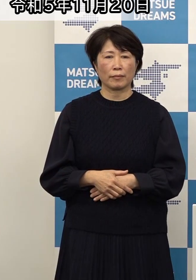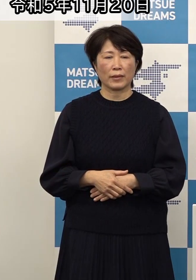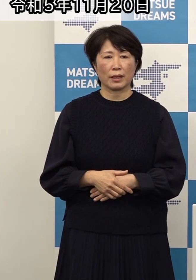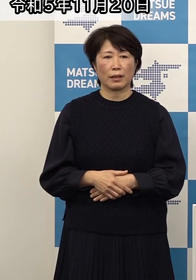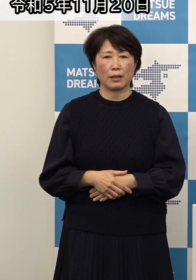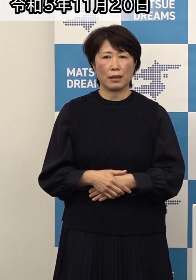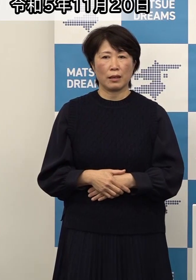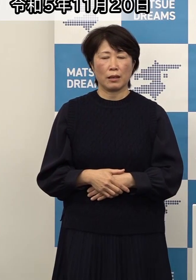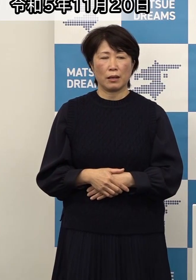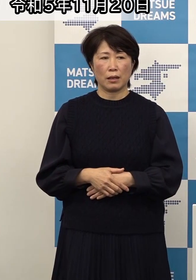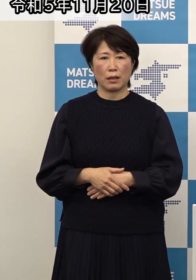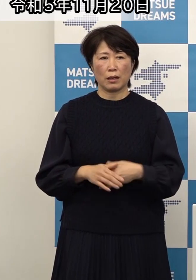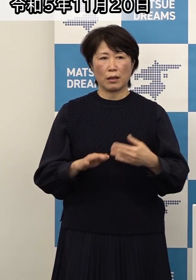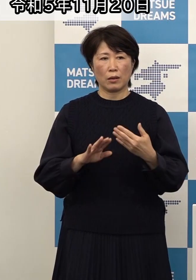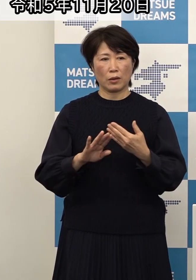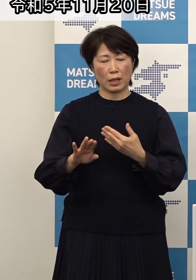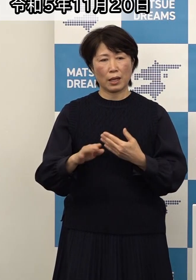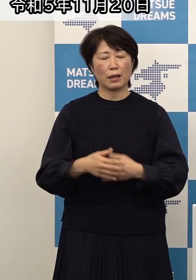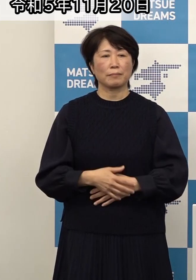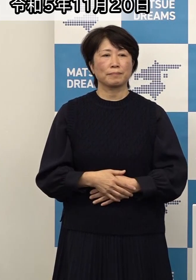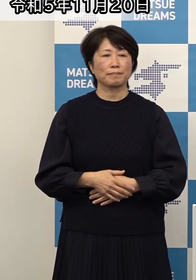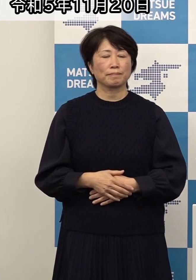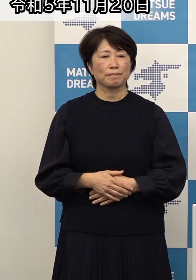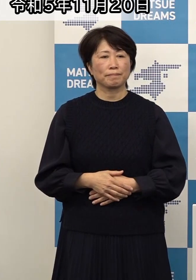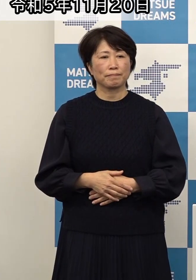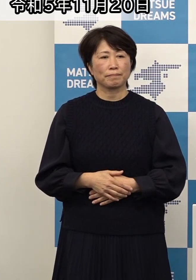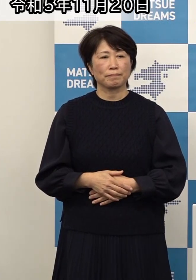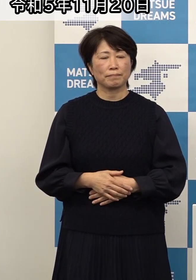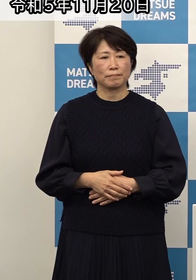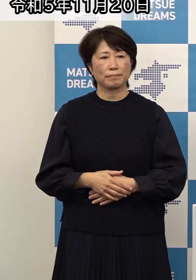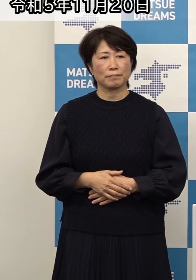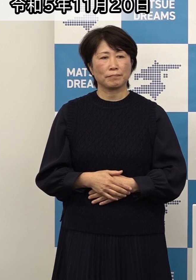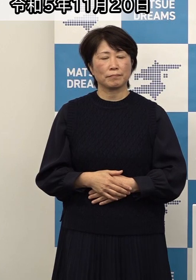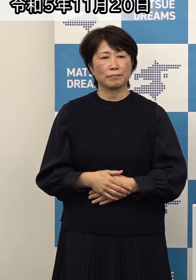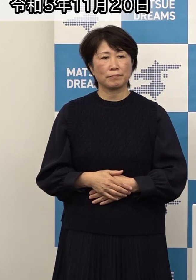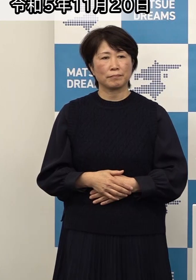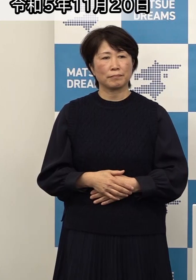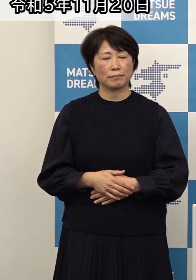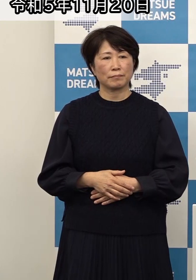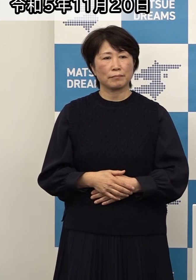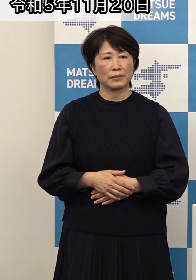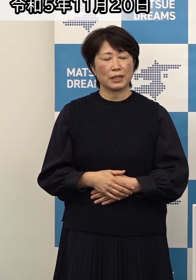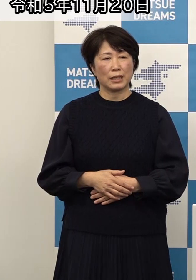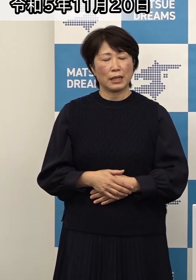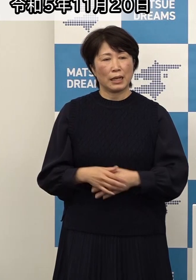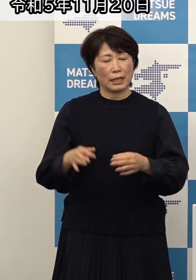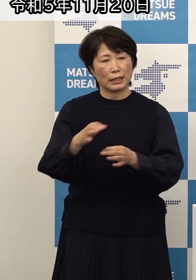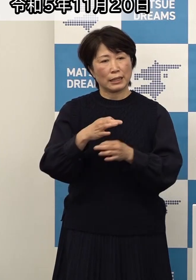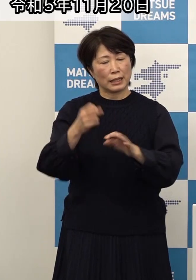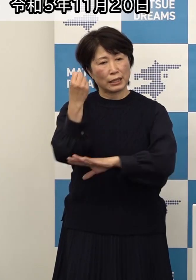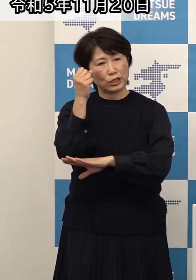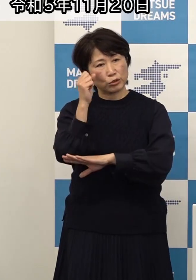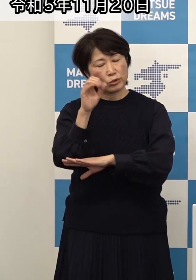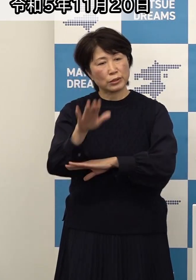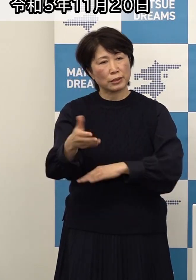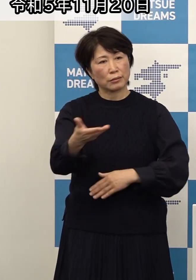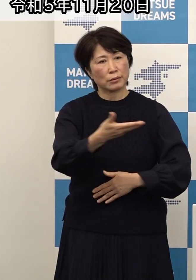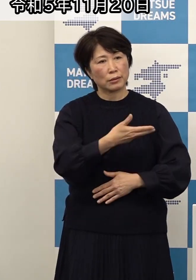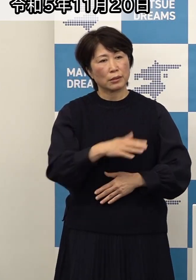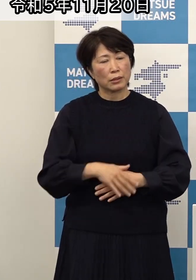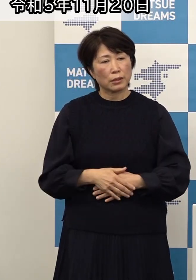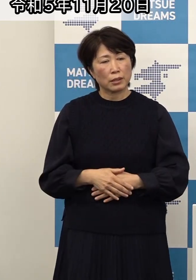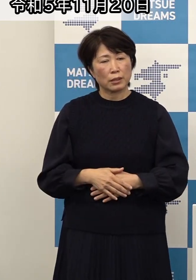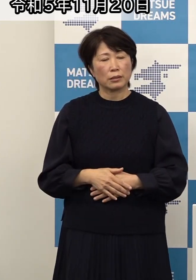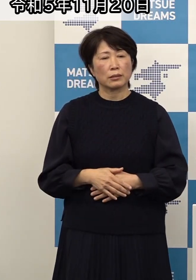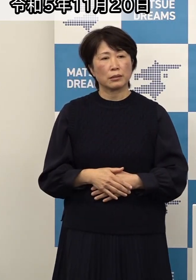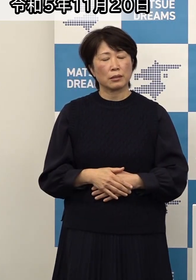他よろしいでしょうか。 はい、日経新聞さん。 日経新聞ってすみません、これ今日のやつとまた